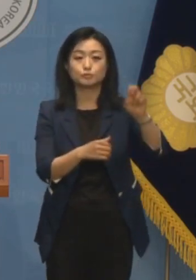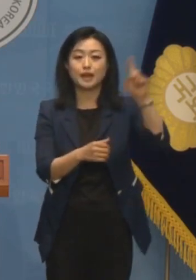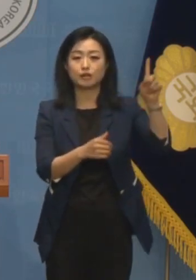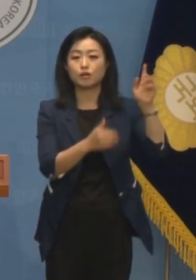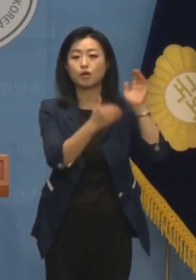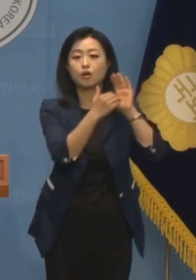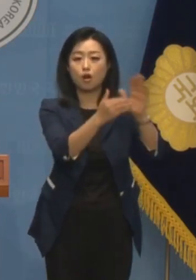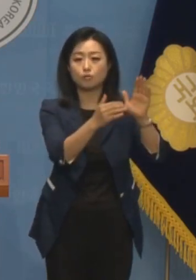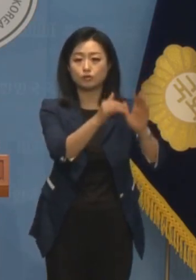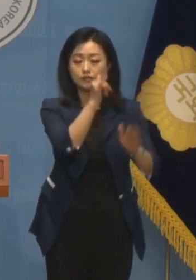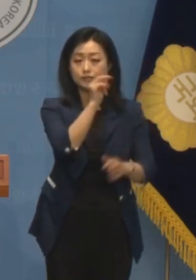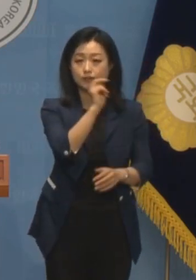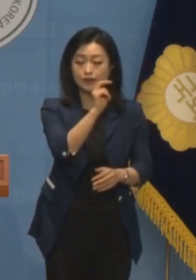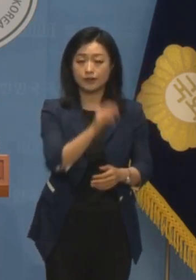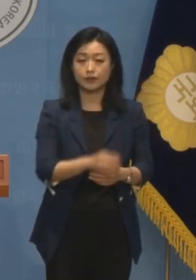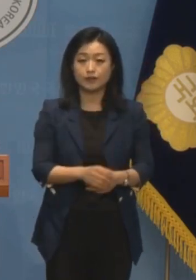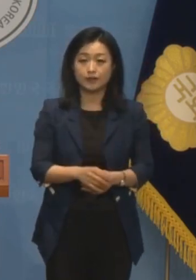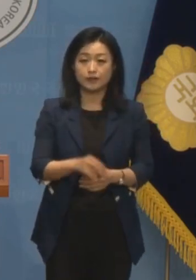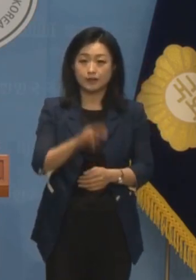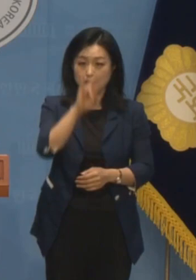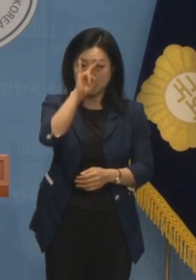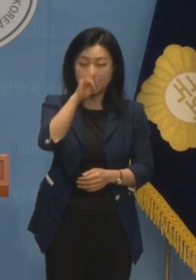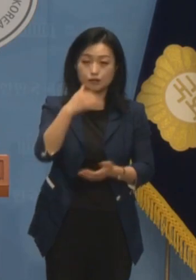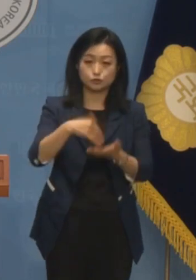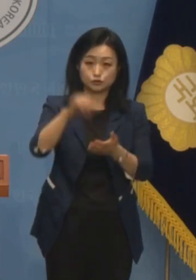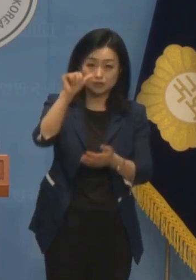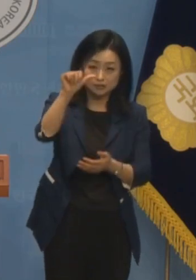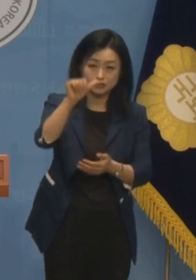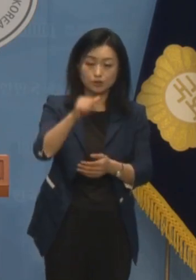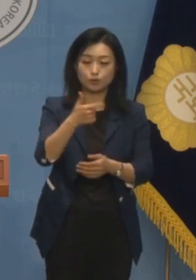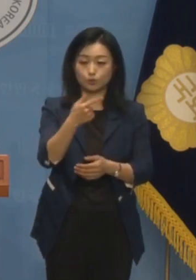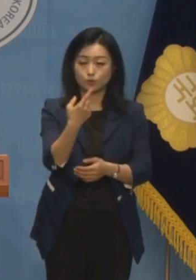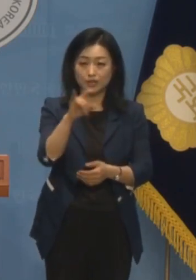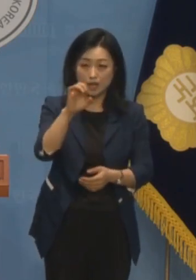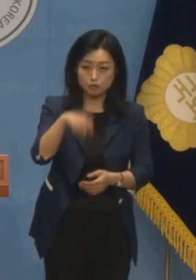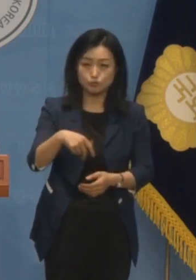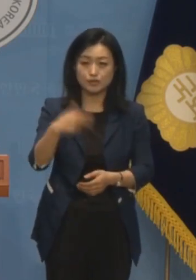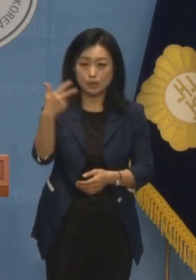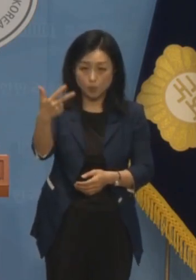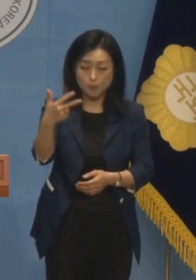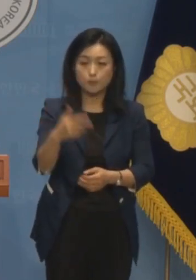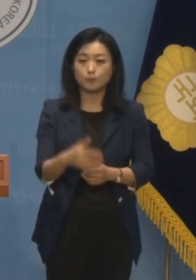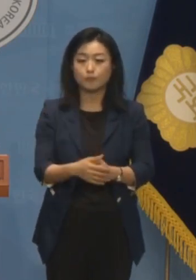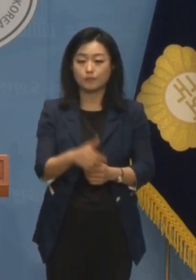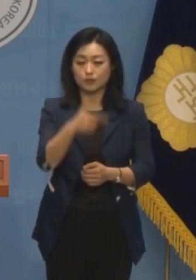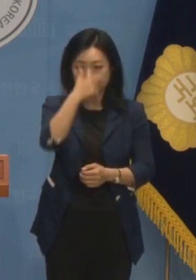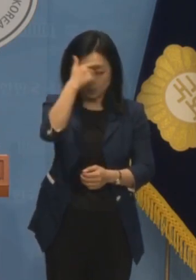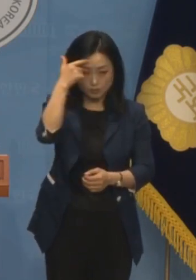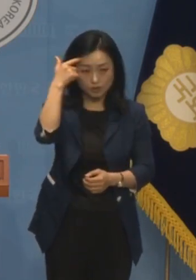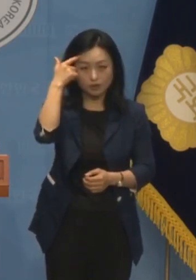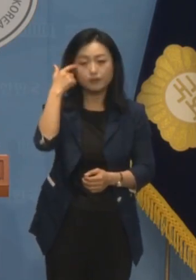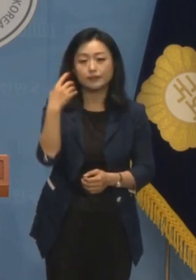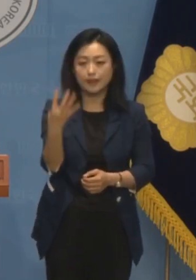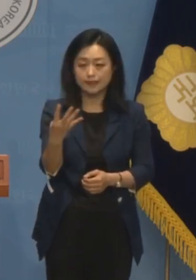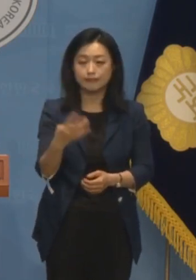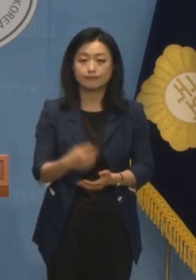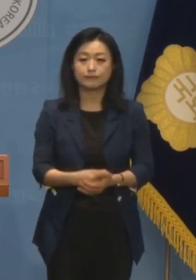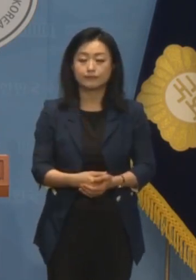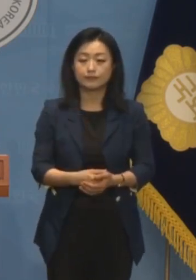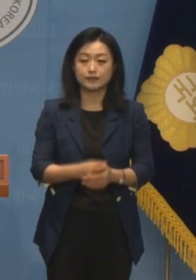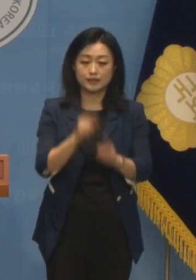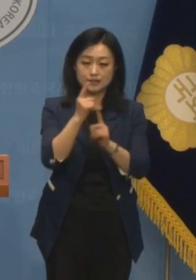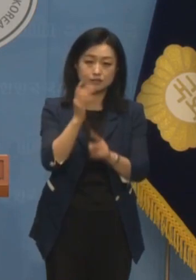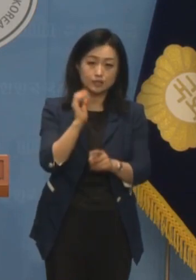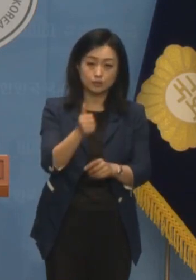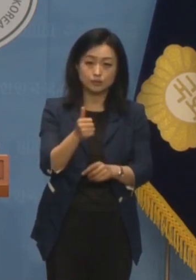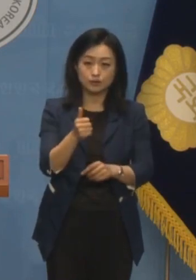이릅니다. 박정희 대통령 5건, 노태우 대통령 7건, 노무현 대통령 4건,